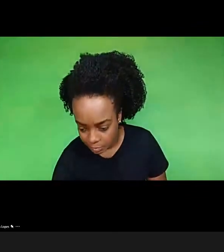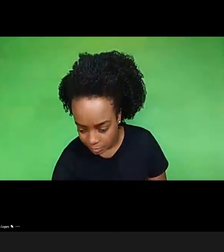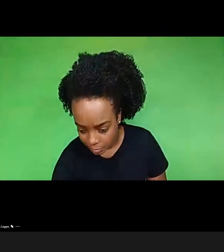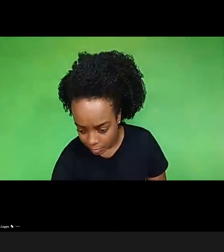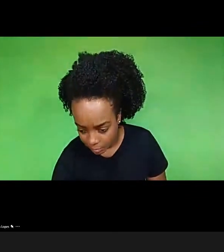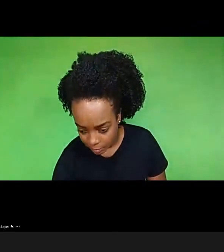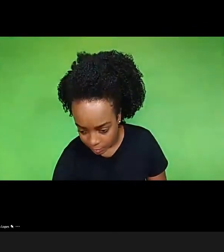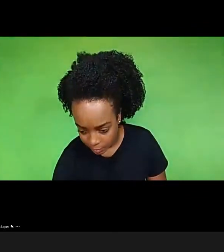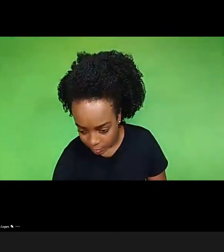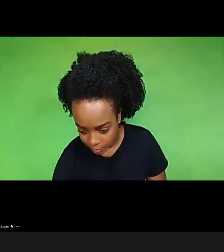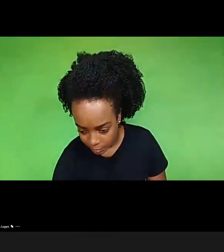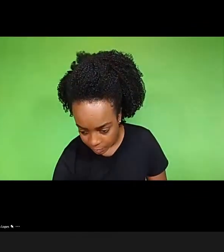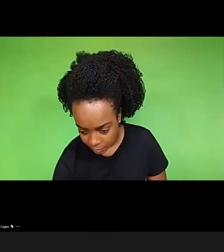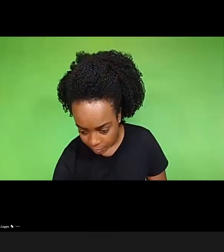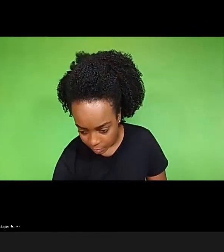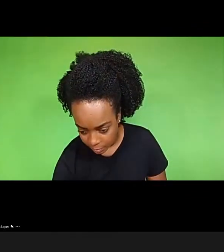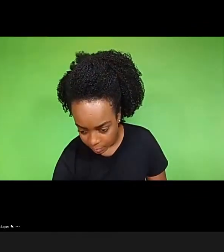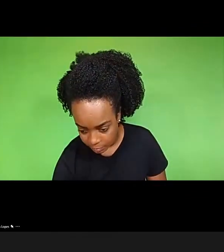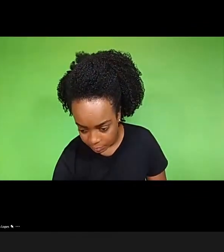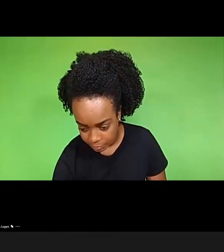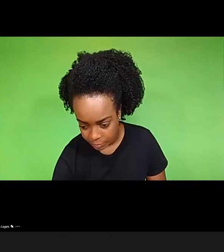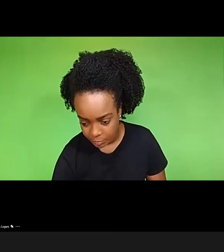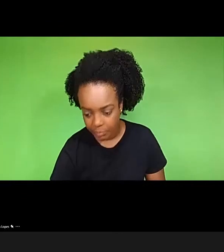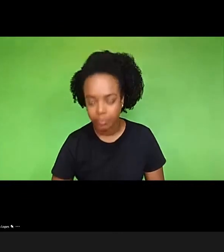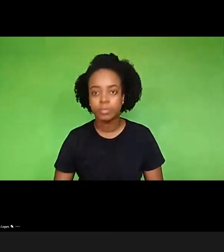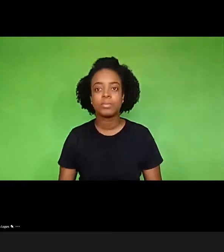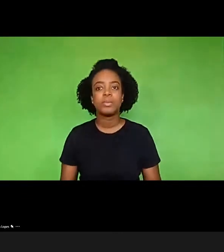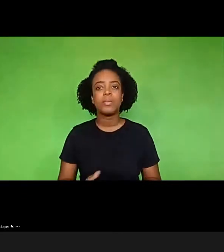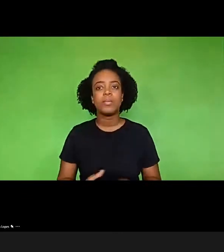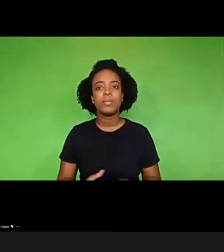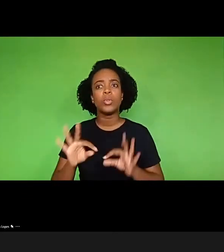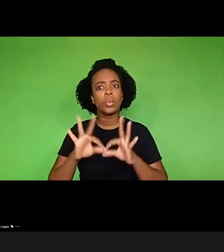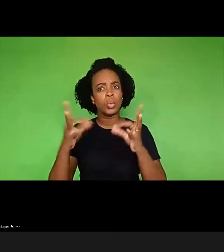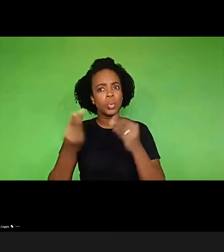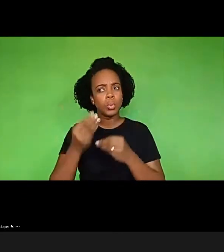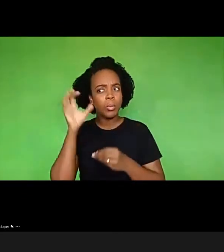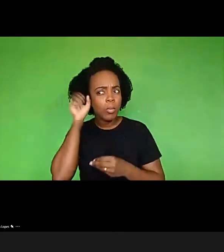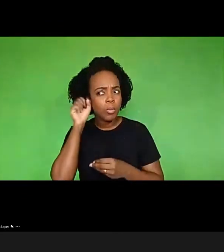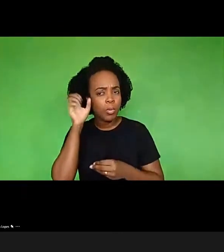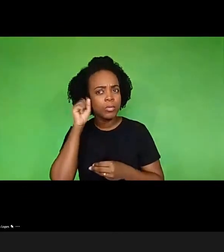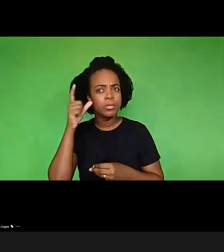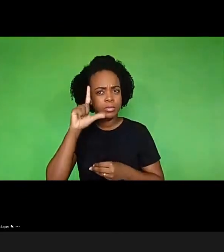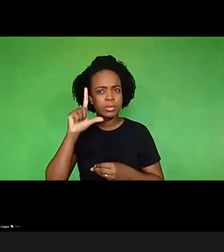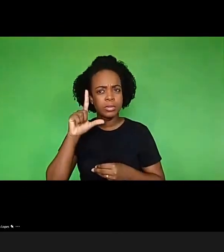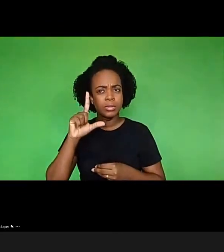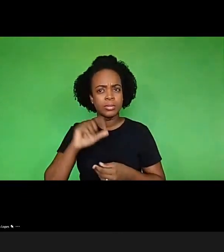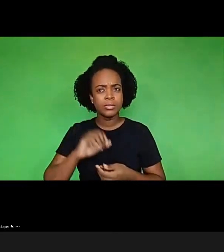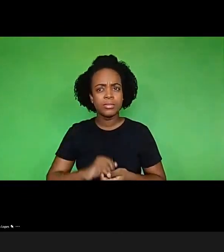Deixa eu perguntar aqui, gente. Todos estão me ouvindo bem?